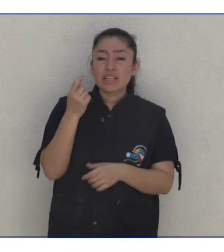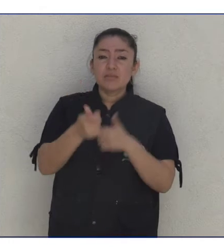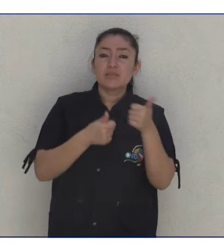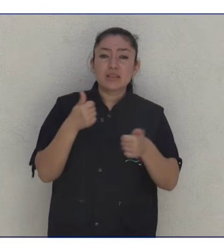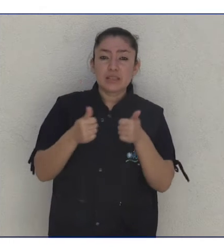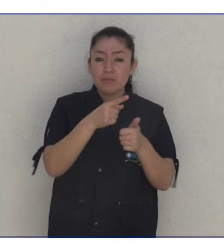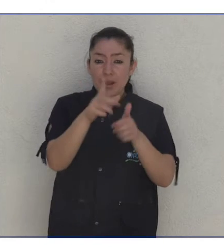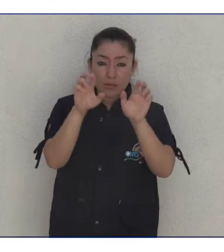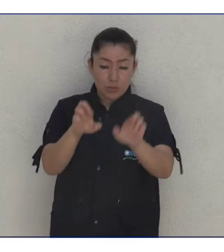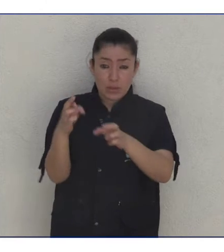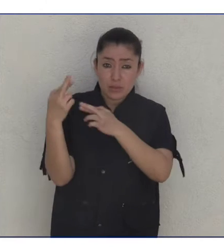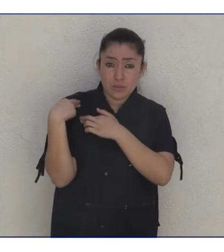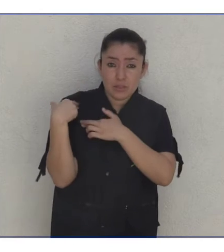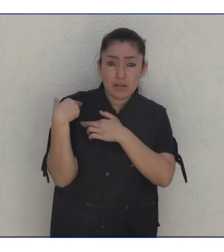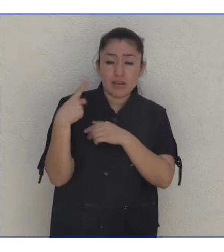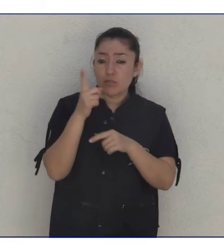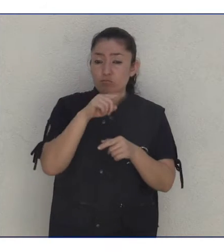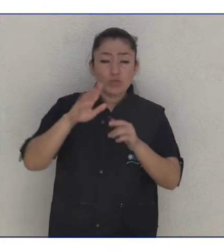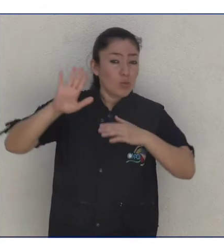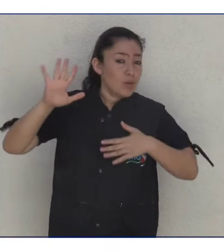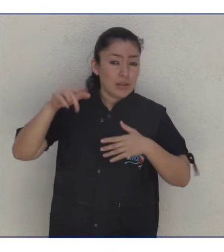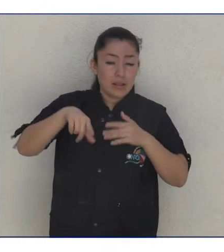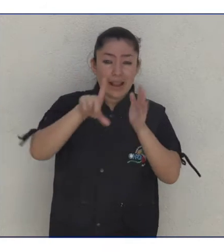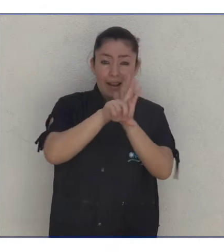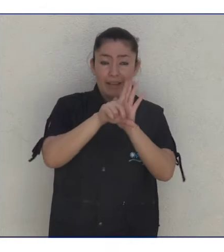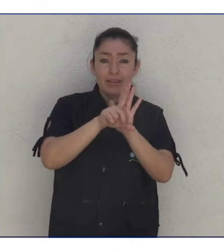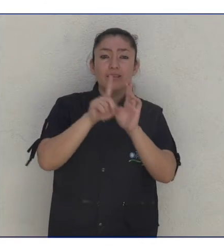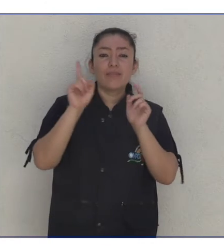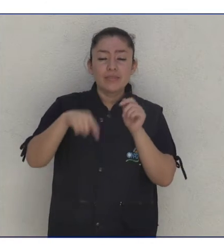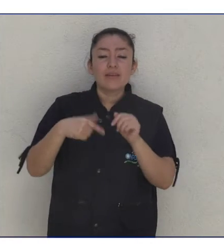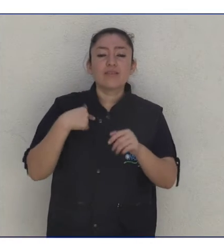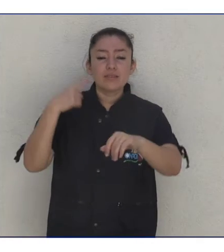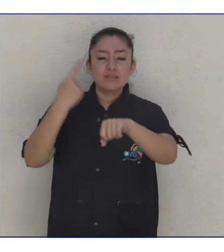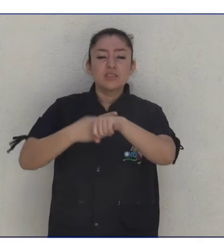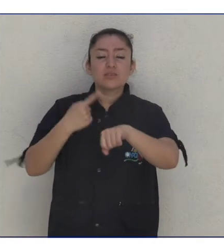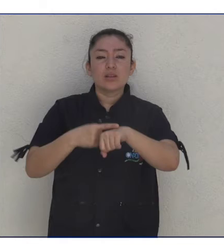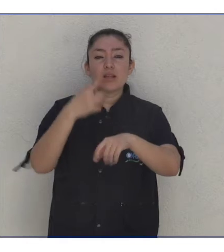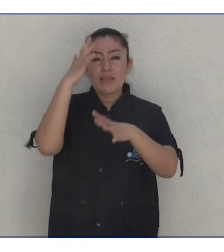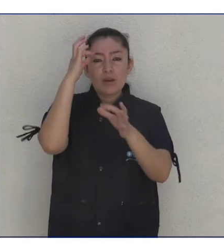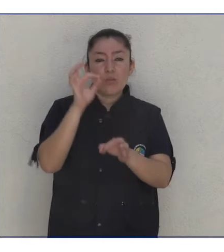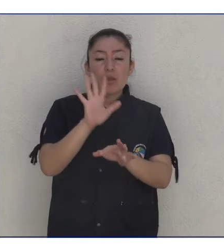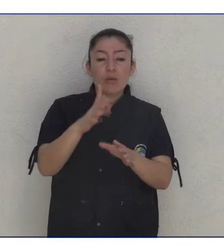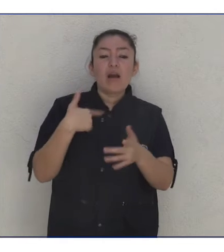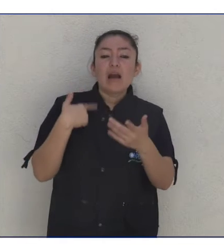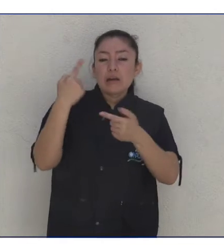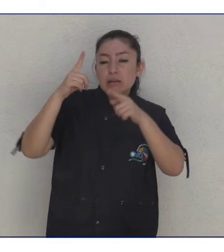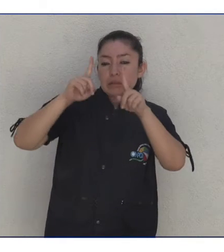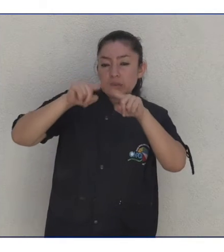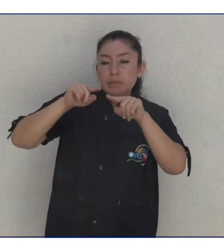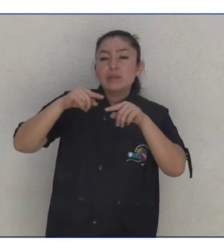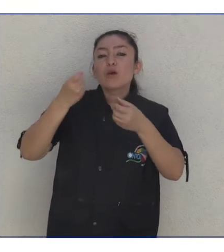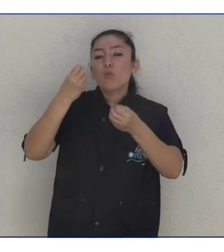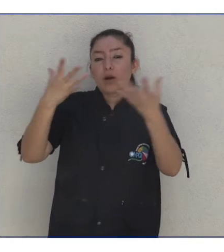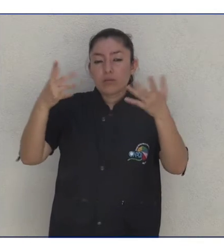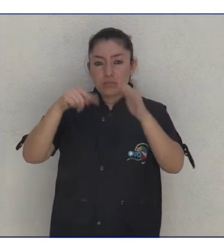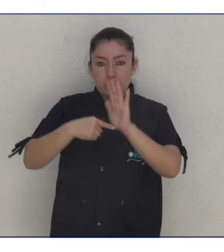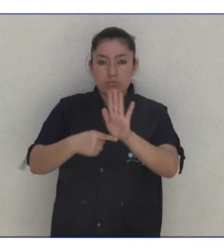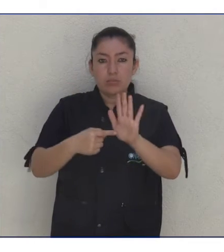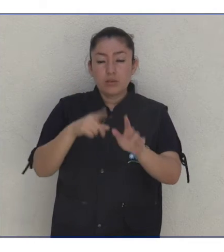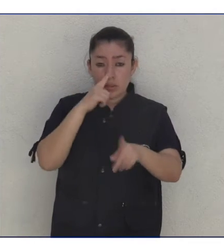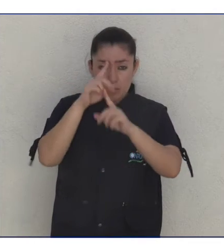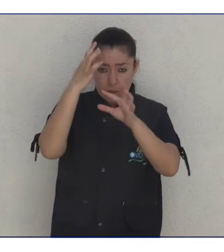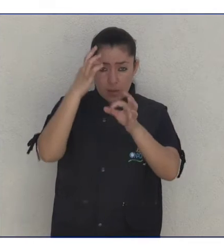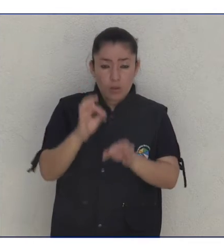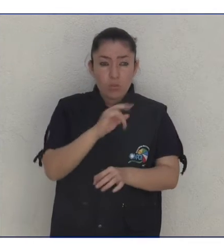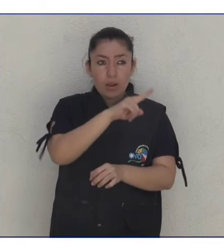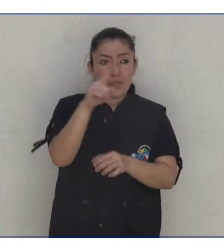los responsables en el cumplimiento de la presente ley serán sancionadas de acuerdo a la gravedad de las mismas, sin perjuicio de las